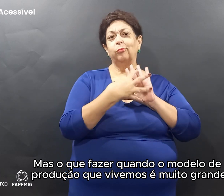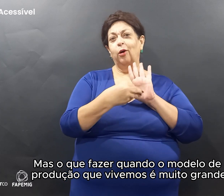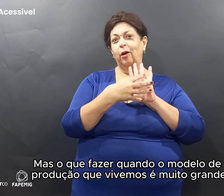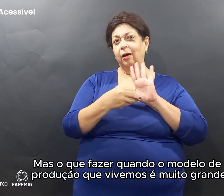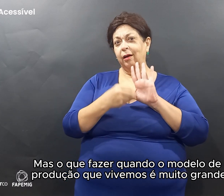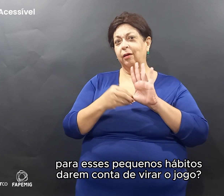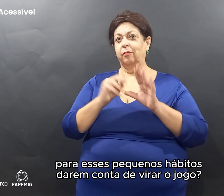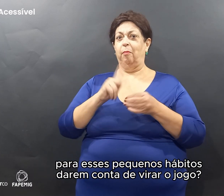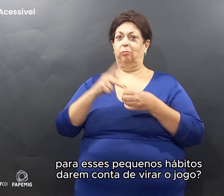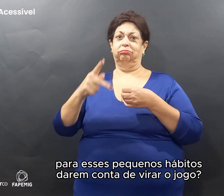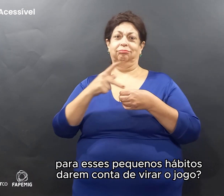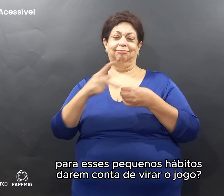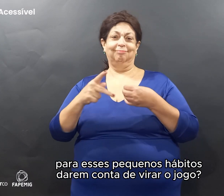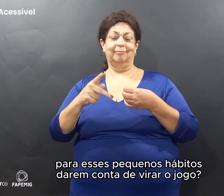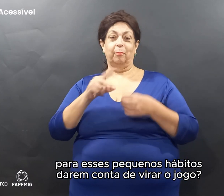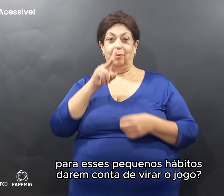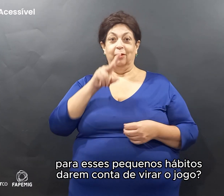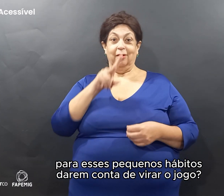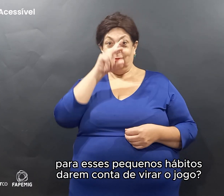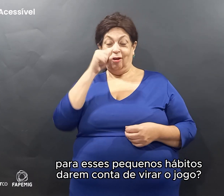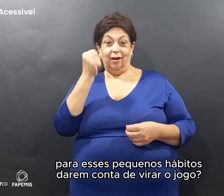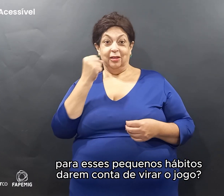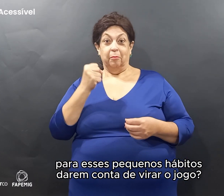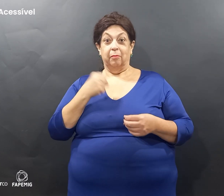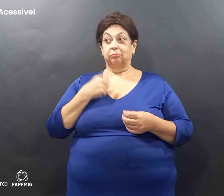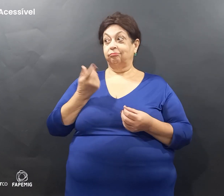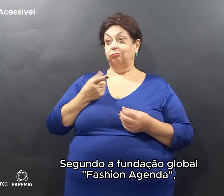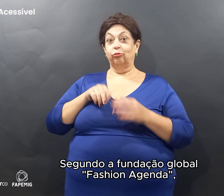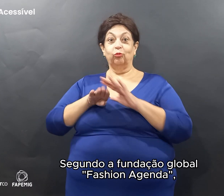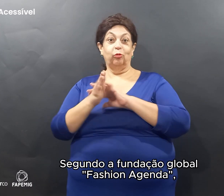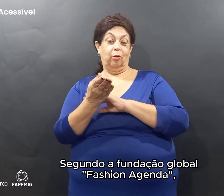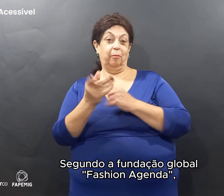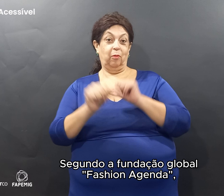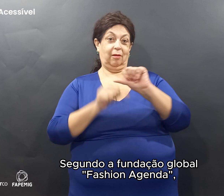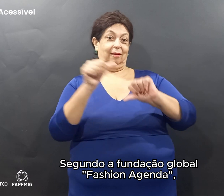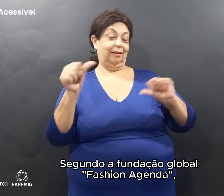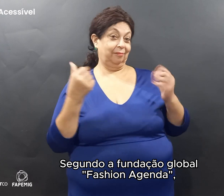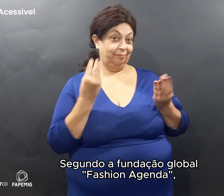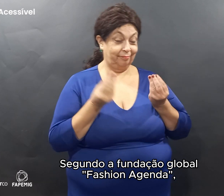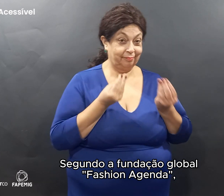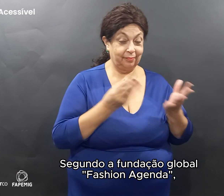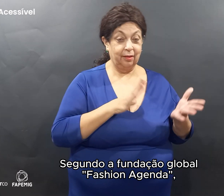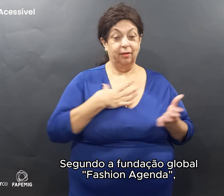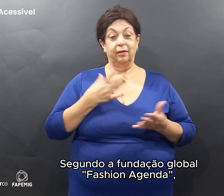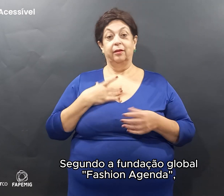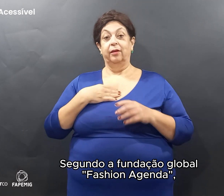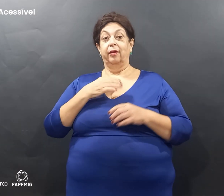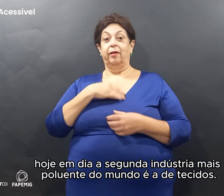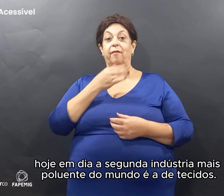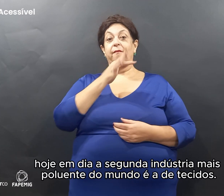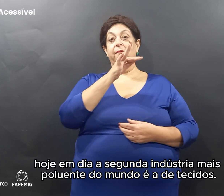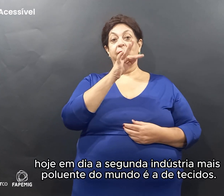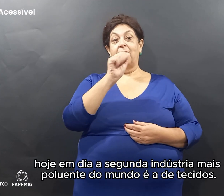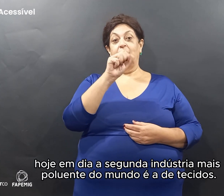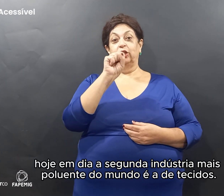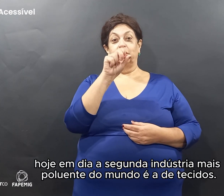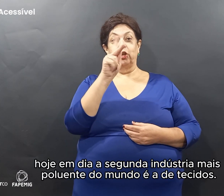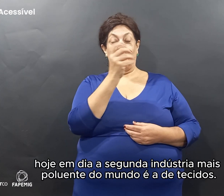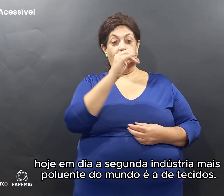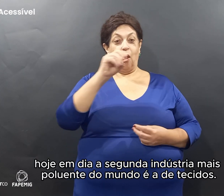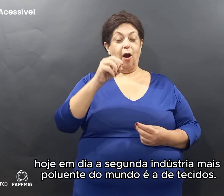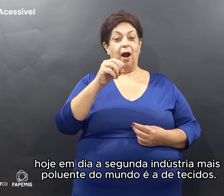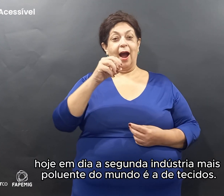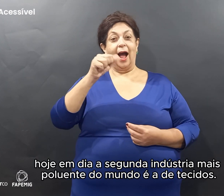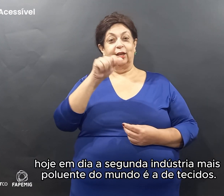é muito grande para esses pequenos hábitos darem conta de virar o jogo? Segundo a Fundação Global Fashion Agenda, hoje em dia, a